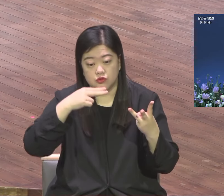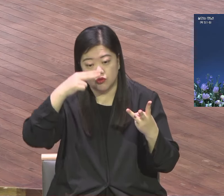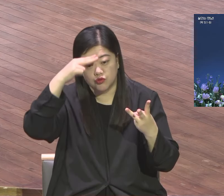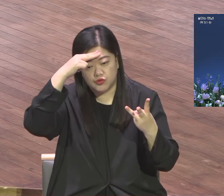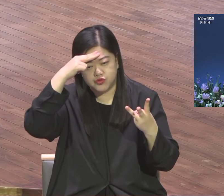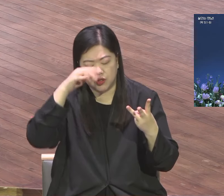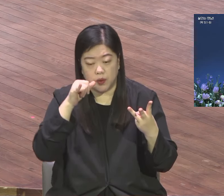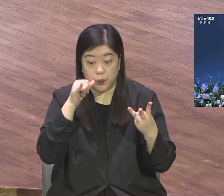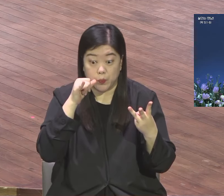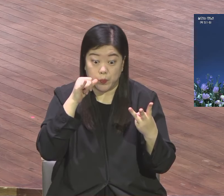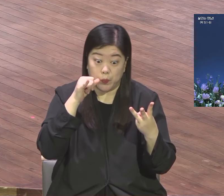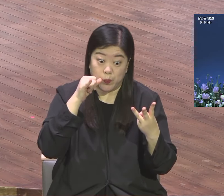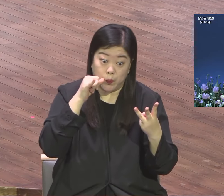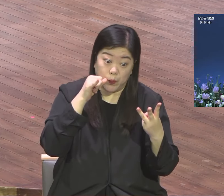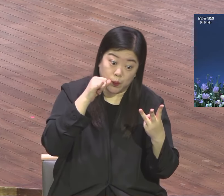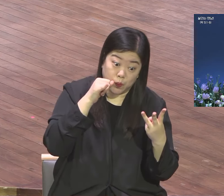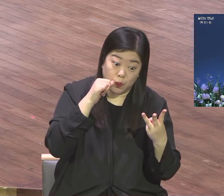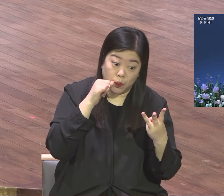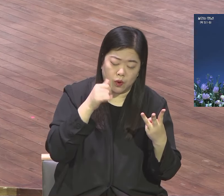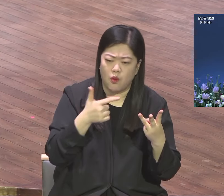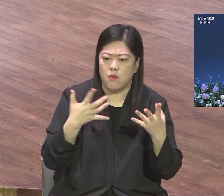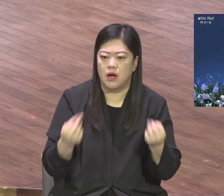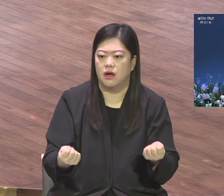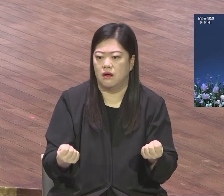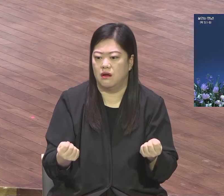믿을 수 없을 만큼 높고